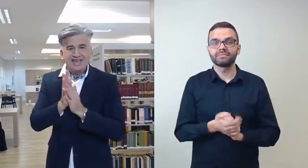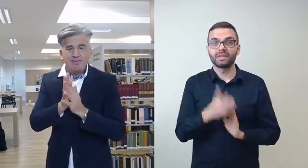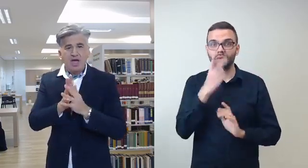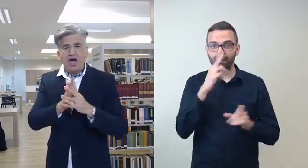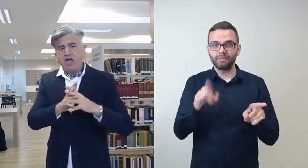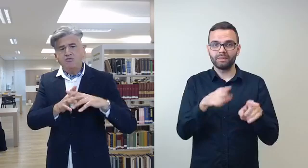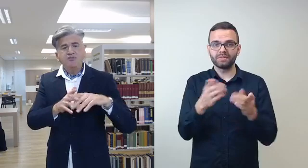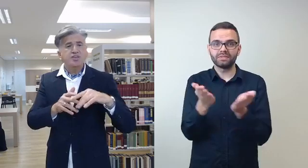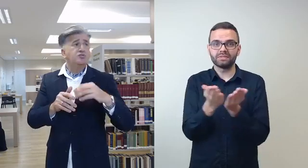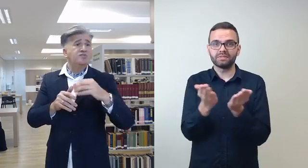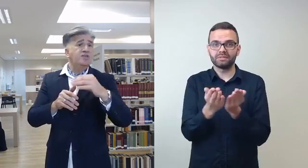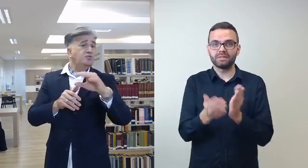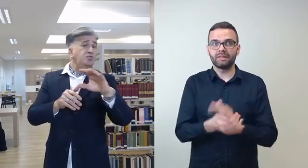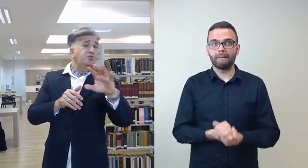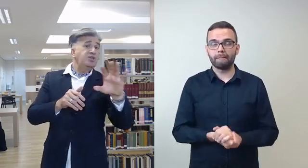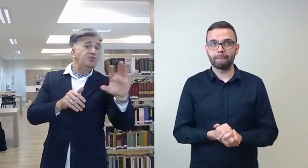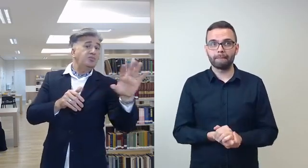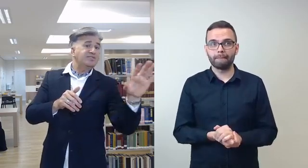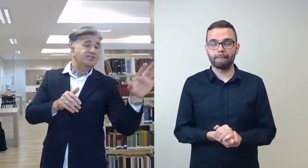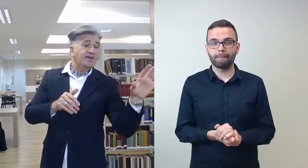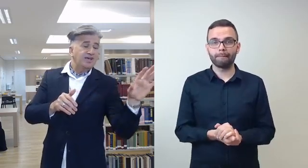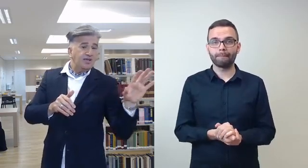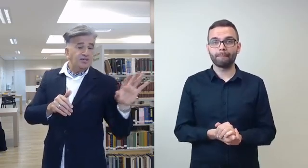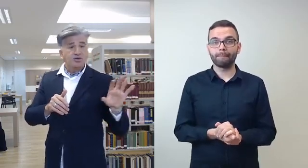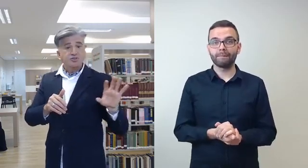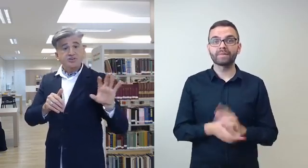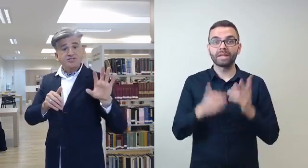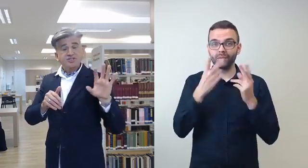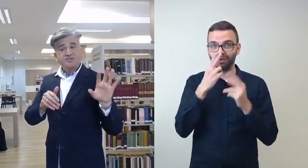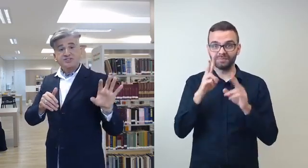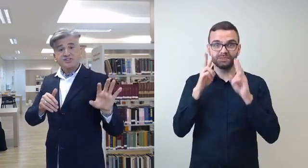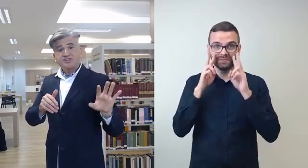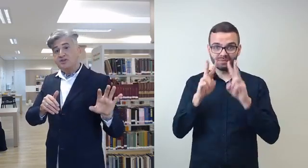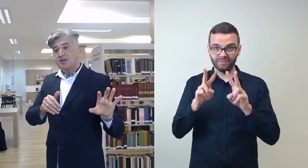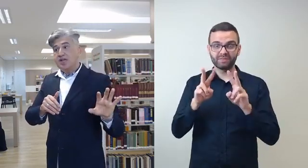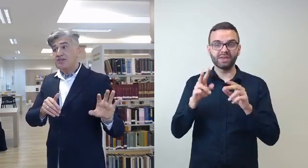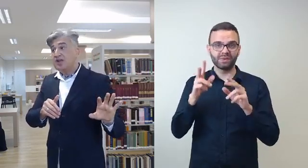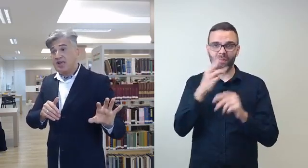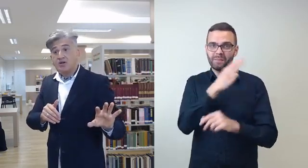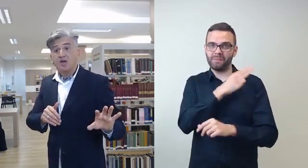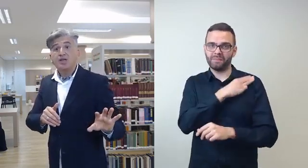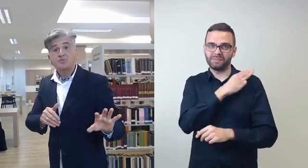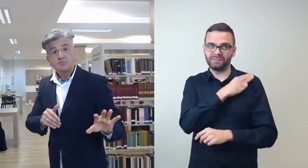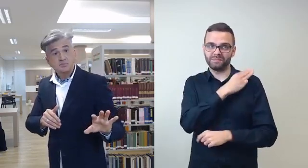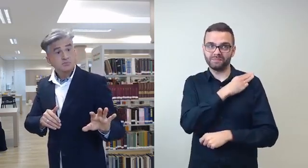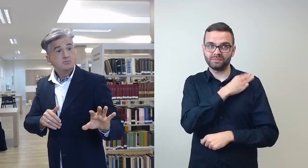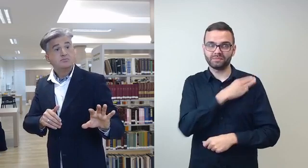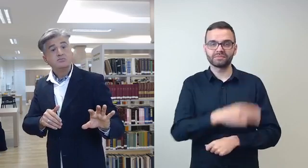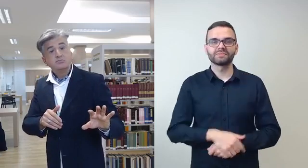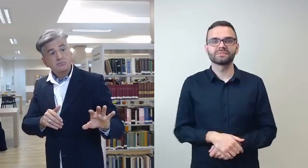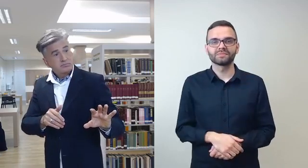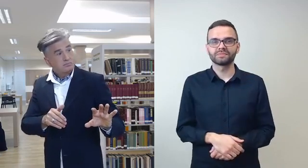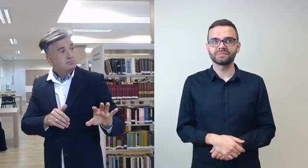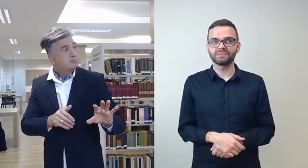aí, né? Eu vejo o vento do Espírito passar, né? Então, eu já vi gente fazendo assim. O cara vai lá e olha.